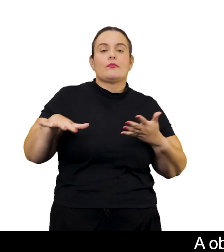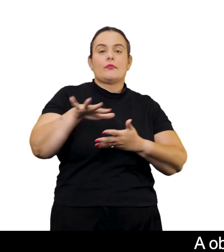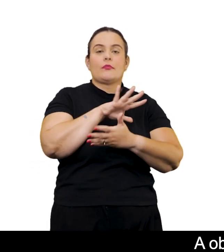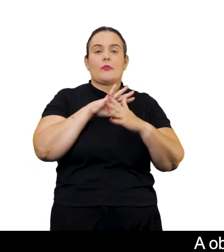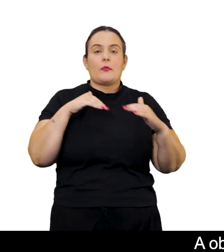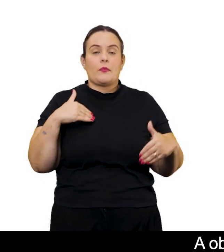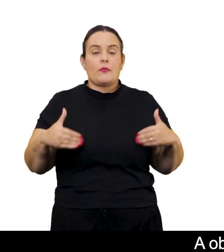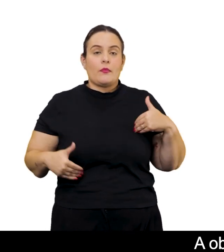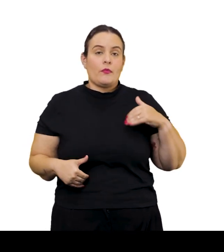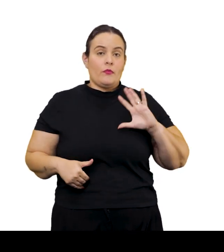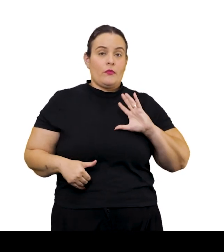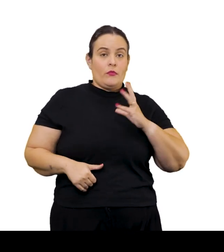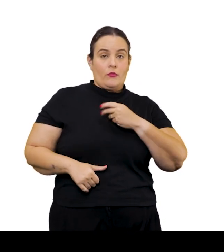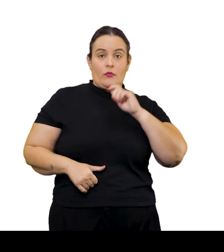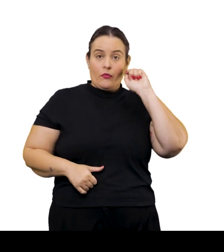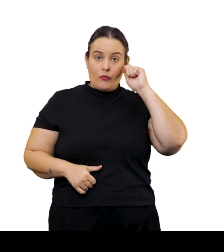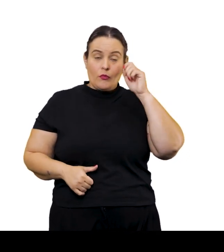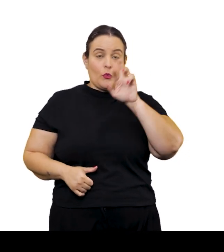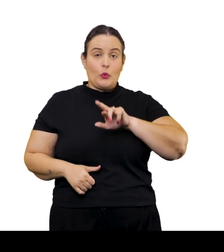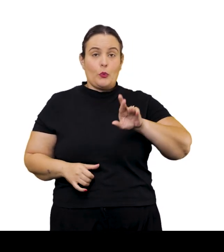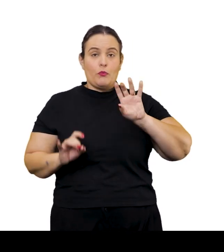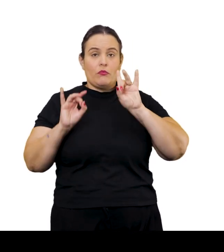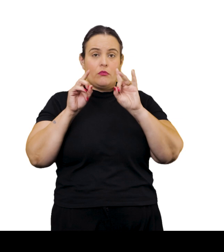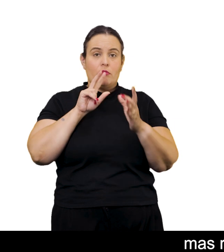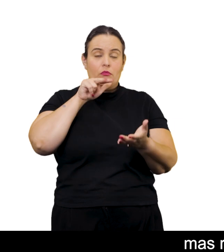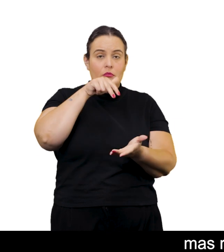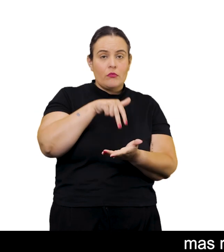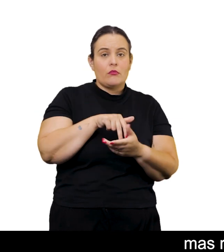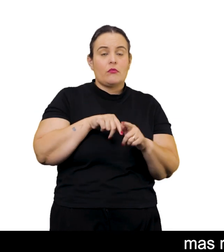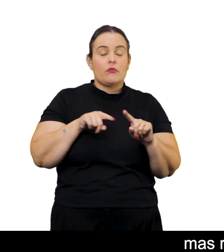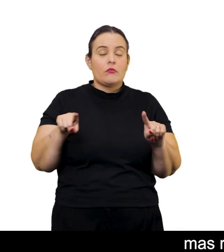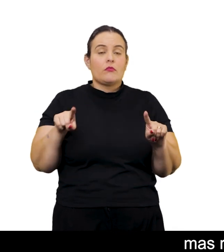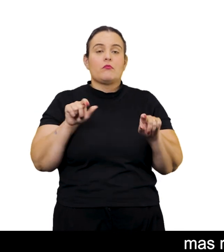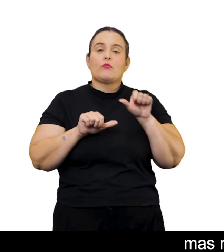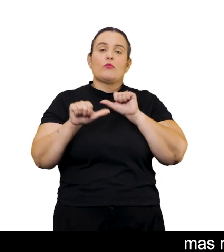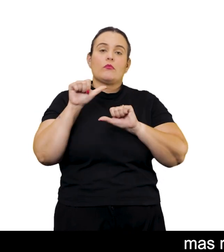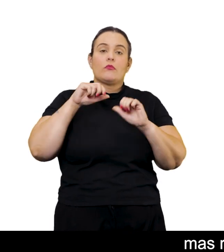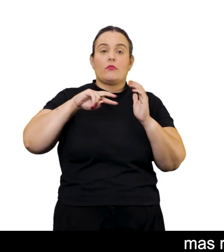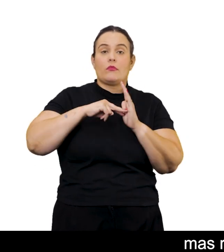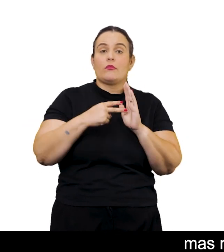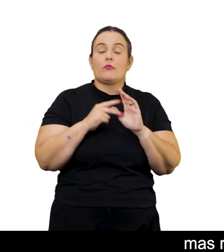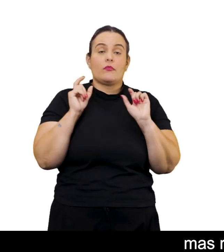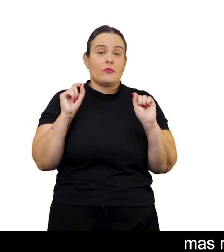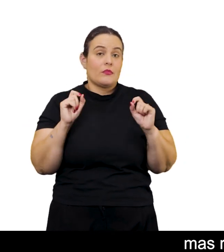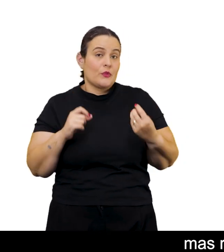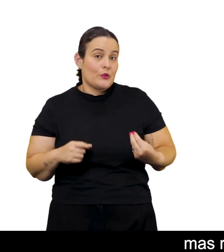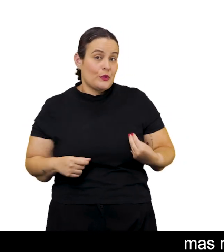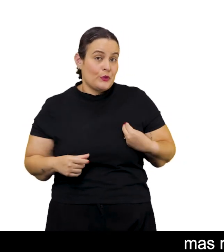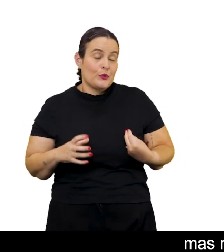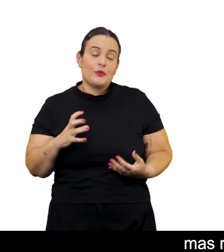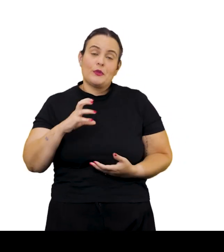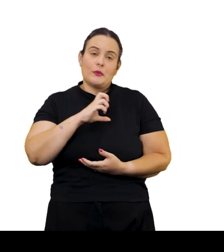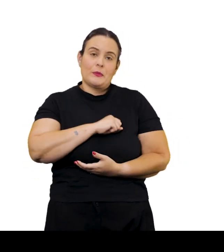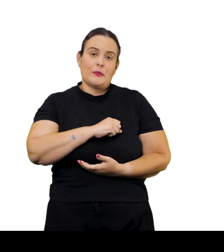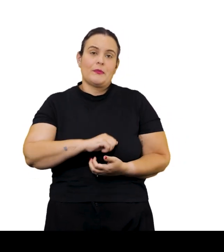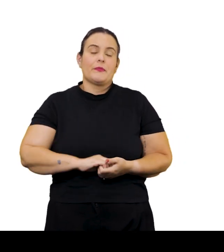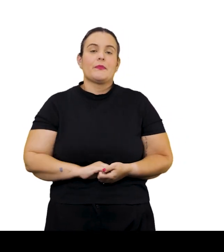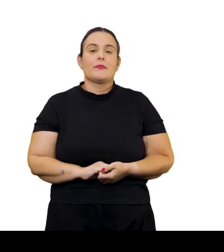onde corpos trans e negros não apenas ocupam o espaço, mas redefinem o que significa existir e